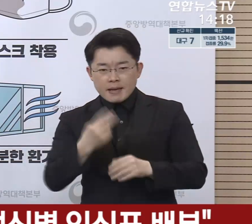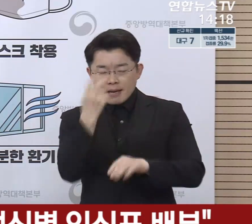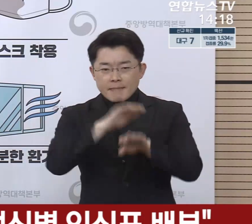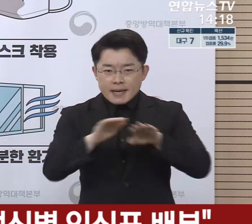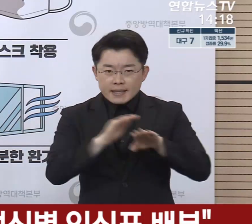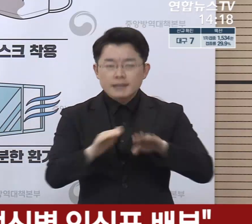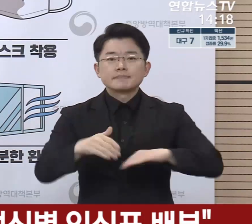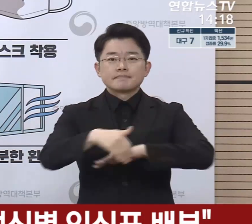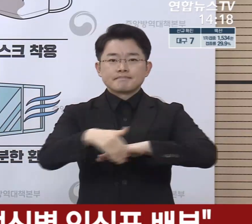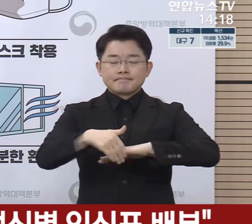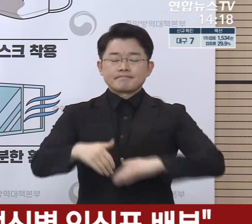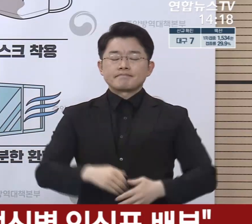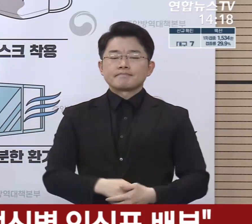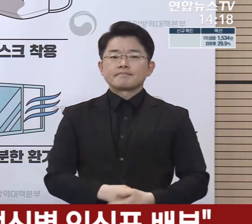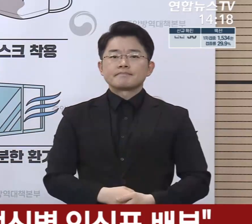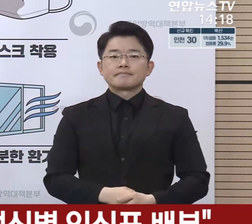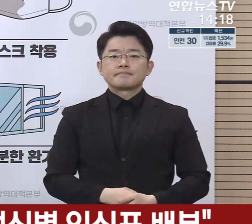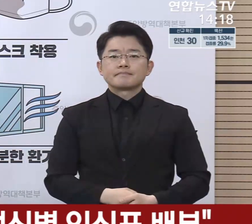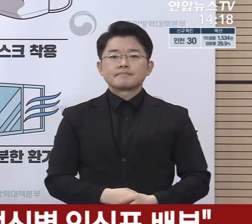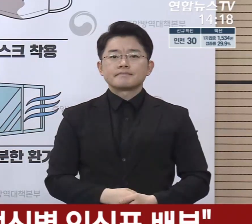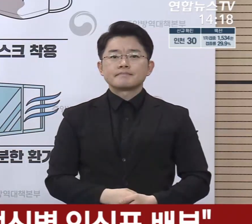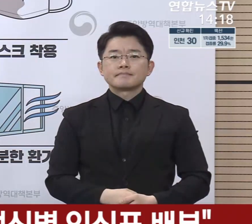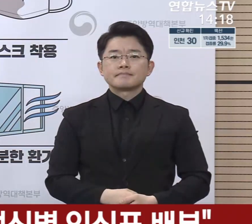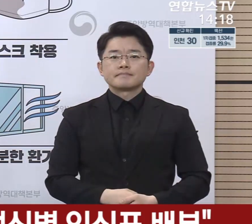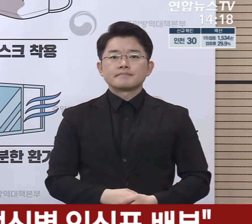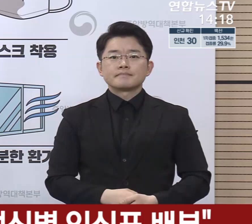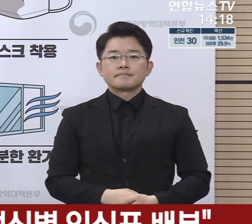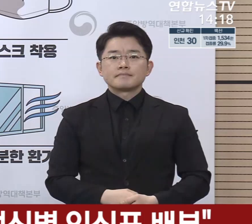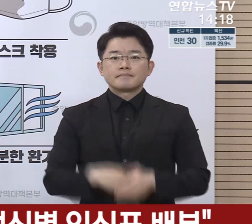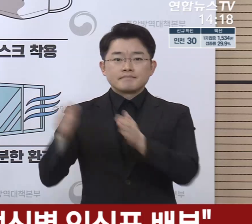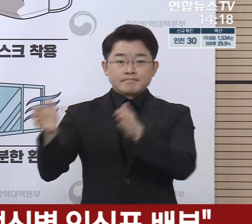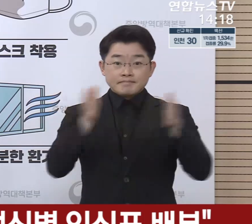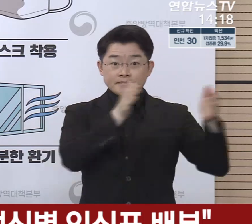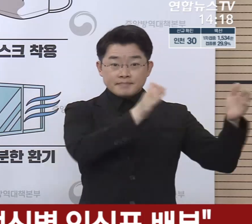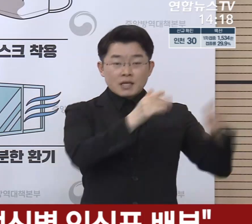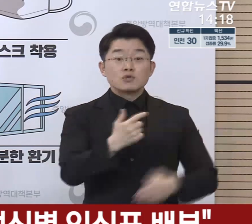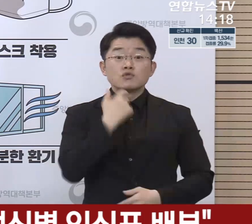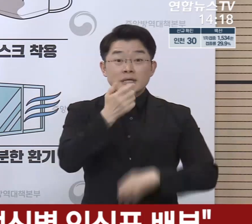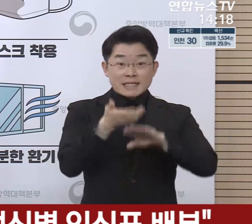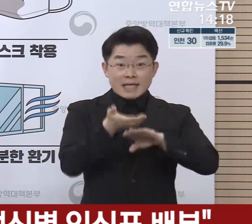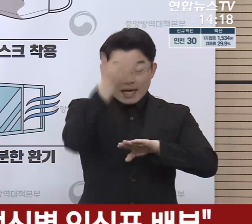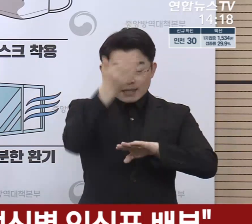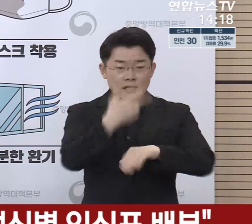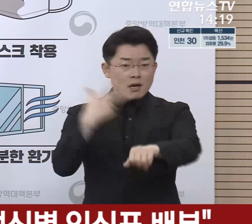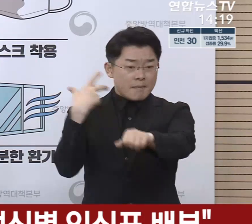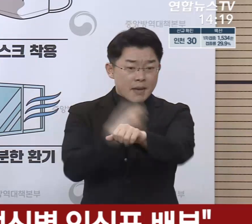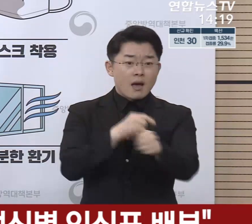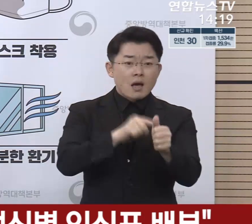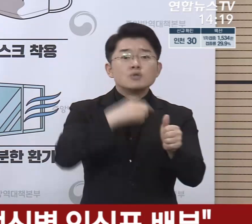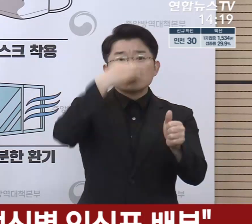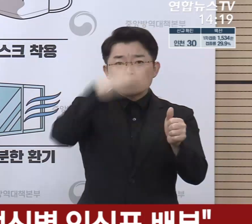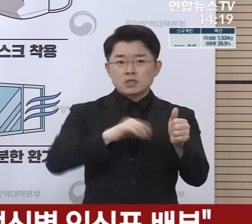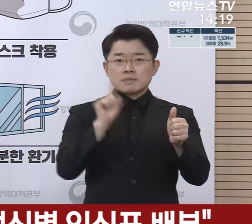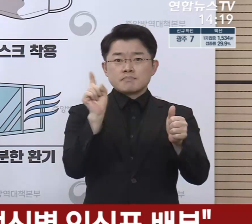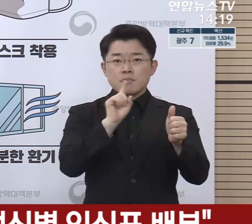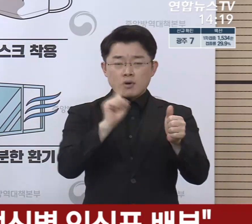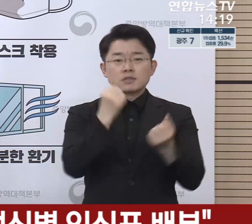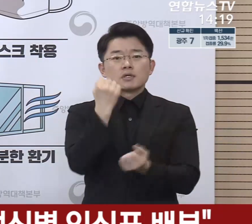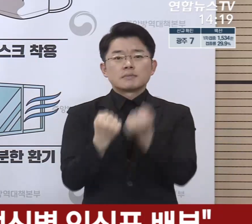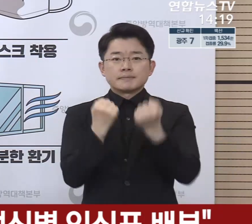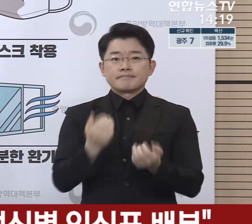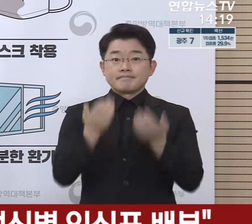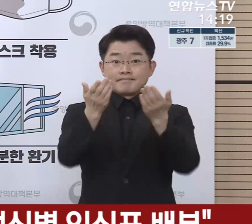개선해서 운영하도록 하겠습니다. 다음은 60세 이상 백신 예방접종 효과에 대해서 말씀을